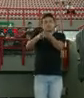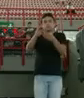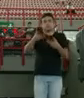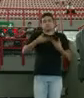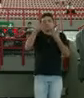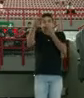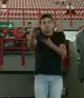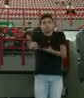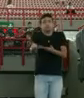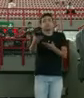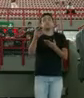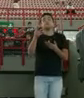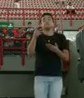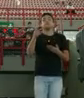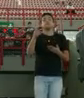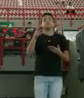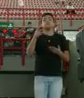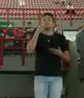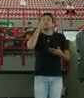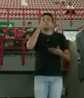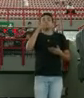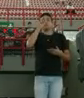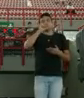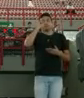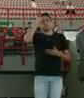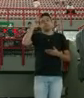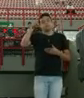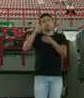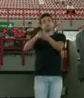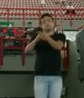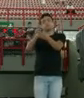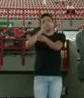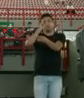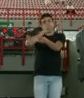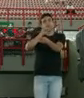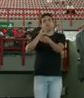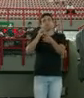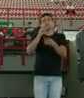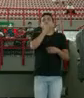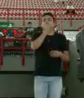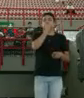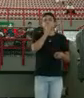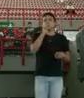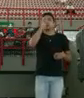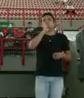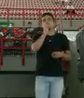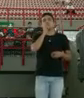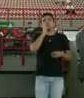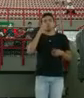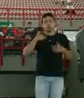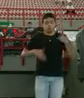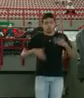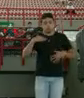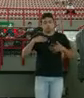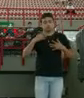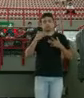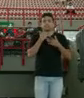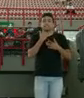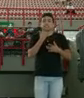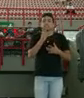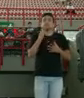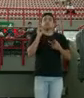convite. É um convite, né, a beber. Aí o pessoal bebe muito, cara. Não bebe água. Desidrata.